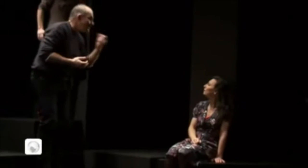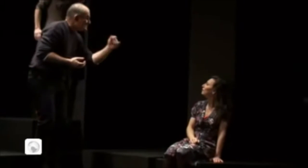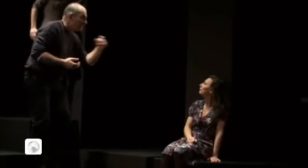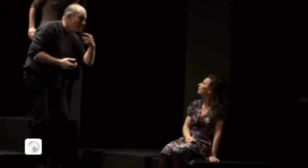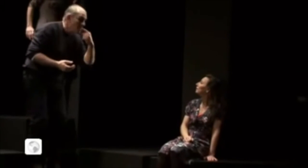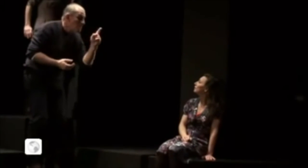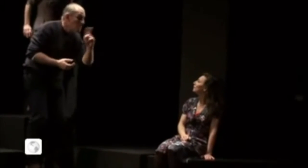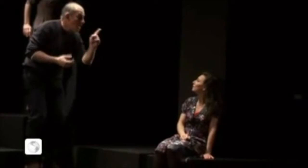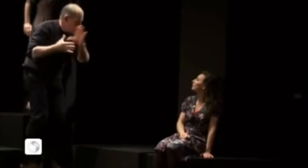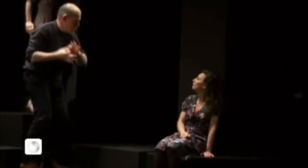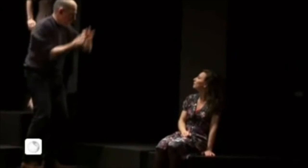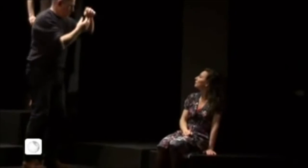Qu'est-ce qu'ils disent?